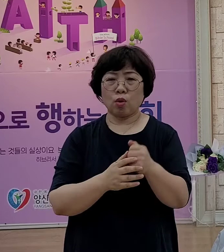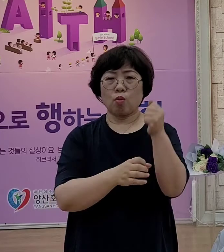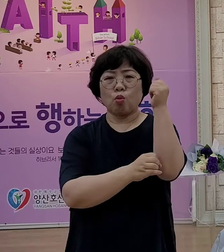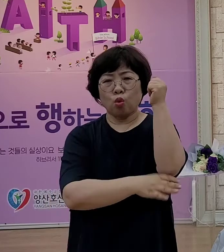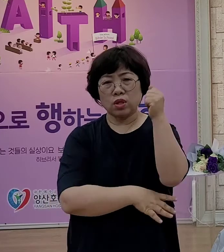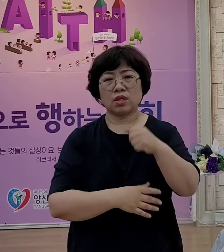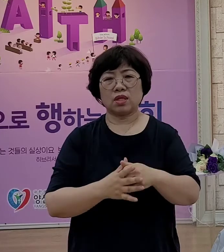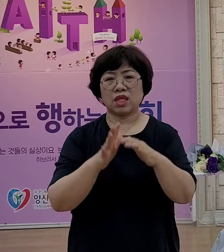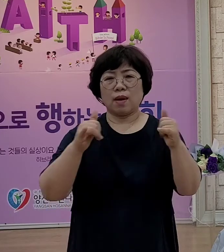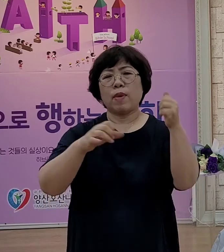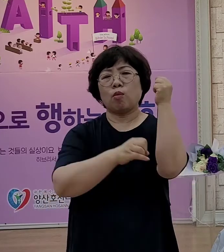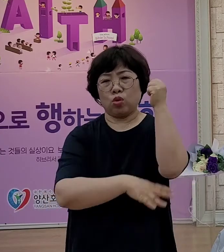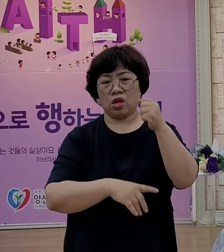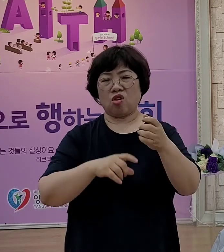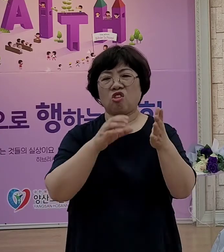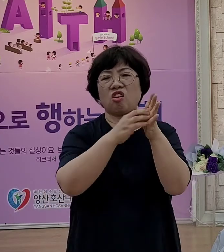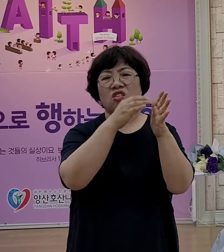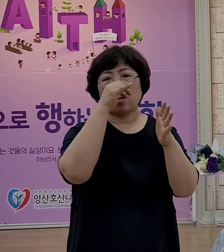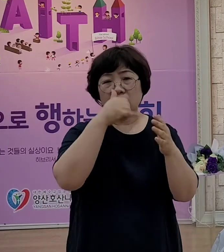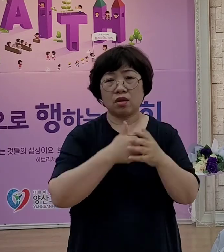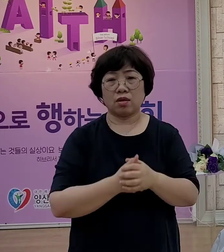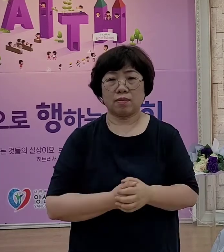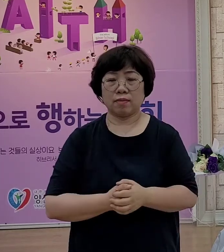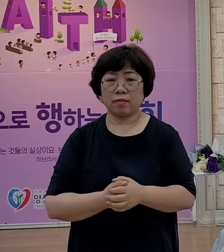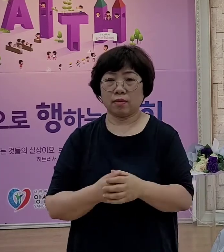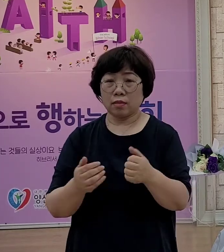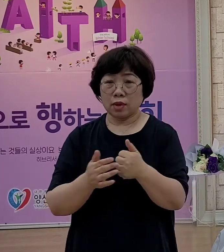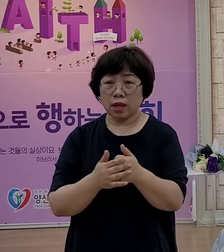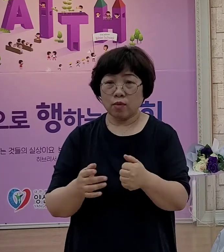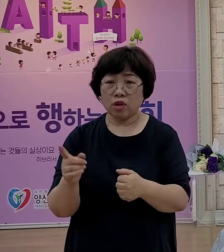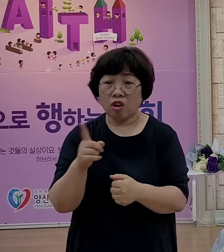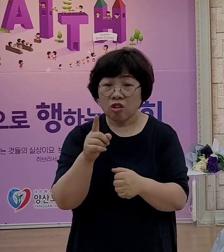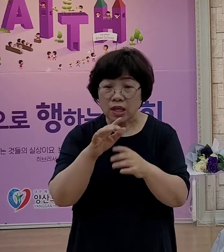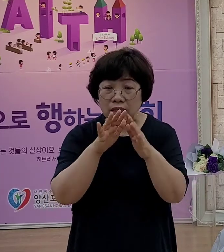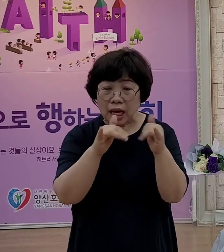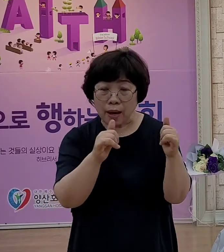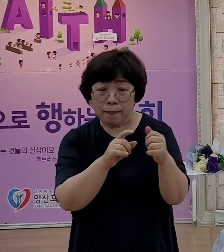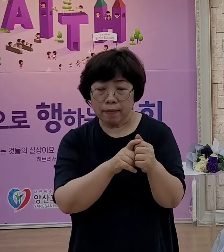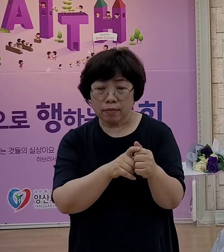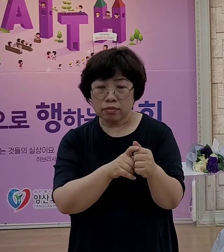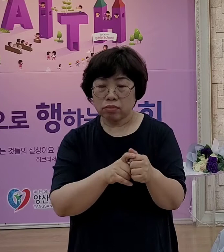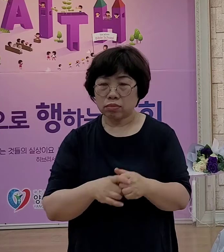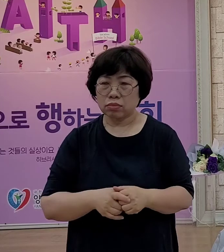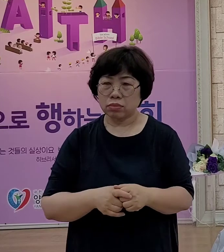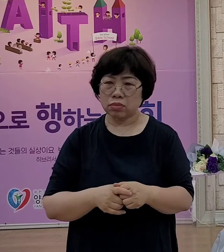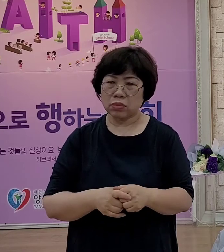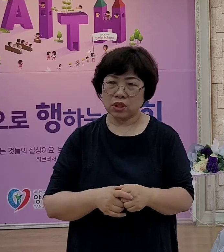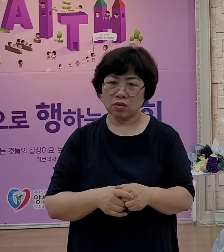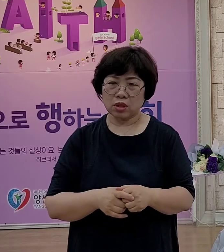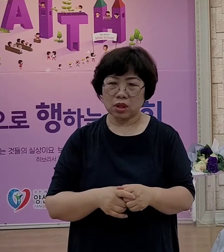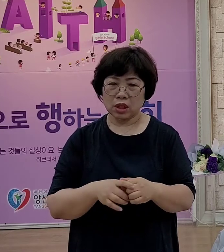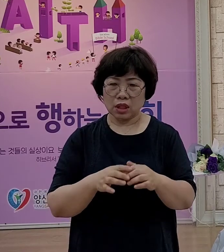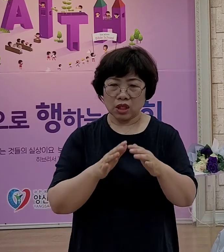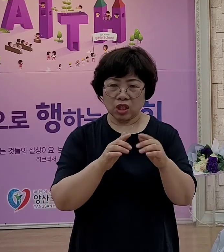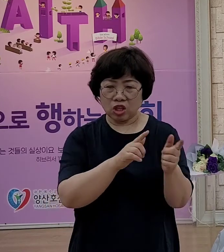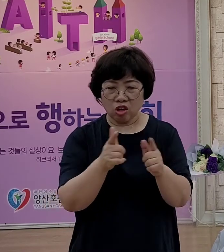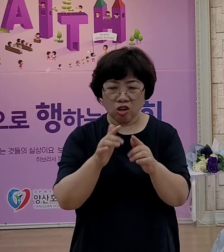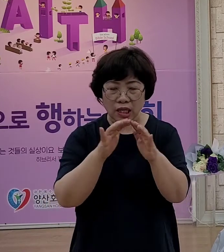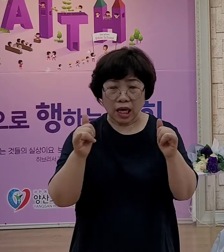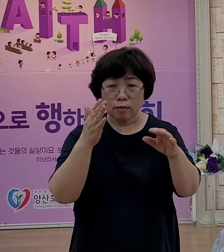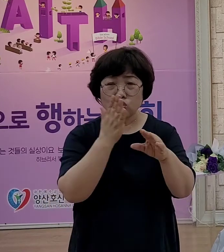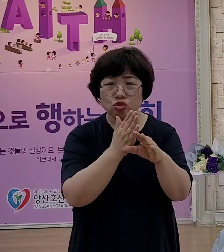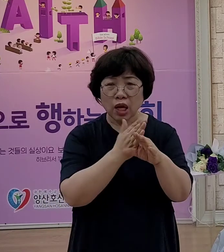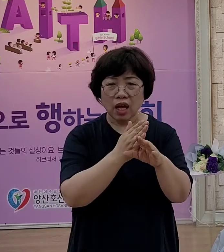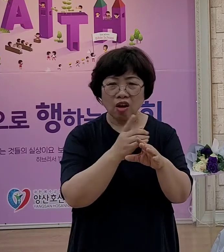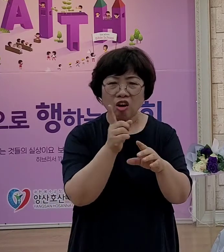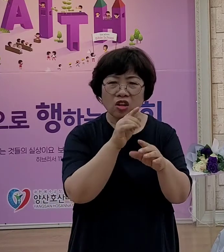말씀합니다. 여러분, 그러니까 어떤 사람은요, 왜 입만 열면 자꾸 거짓된